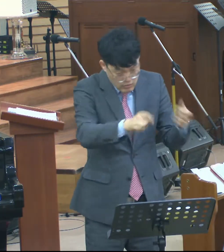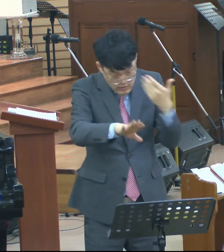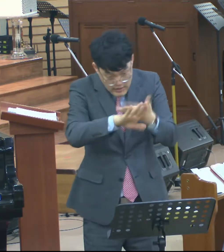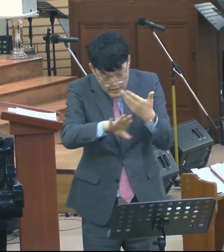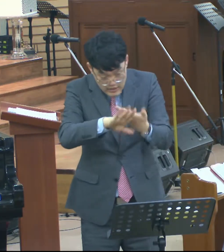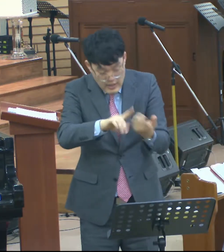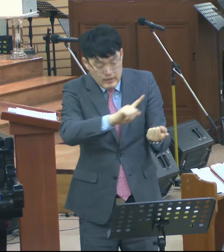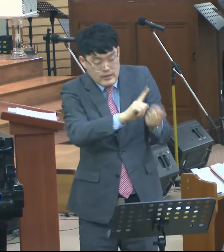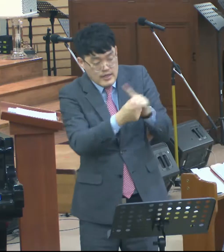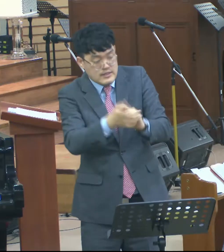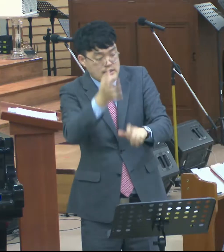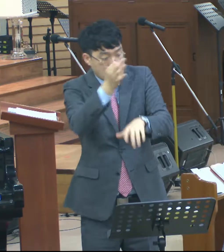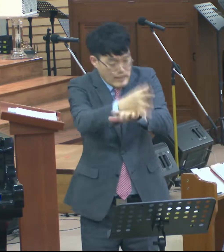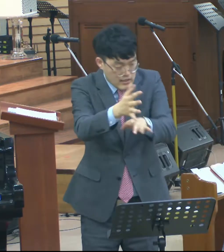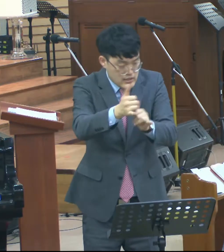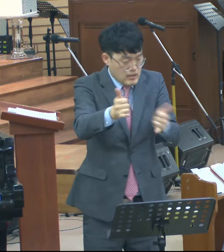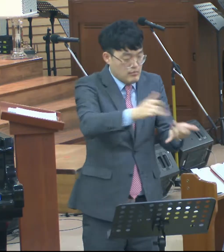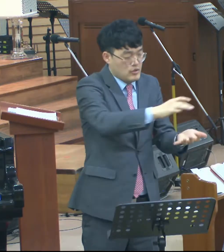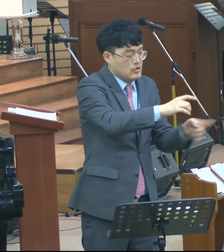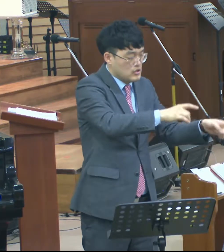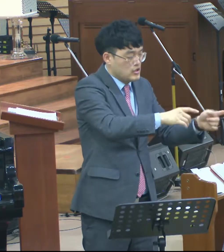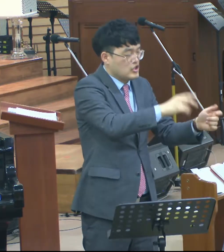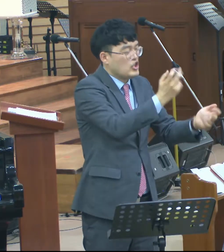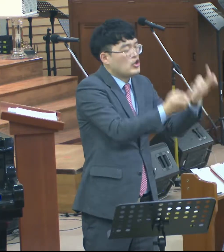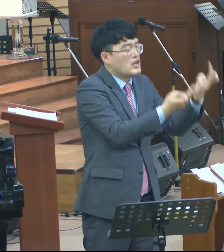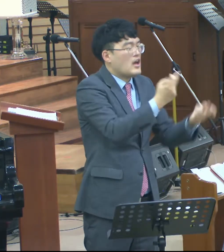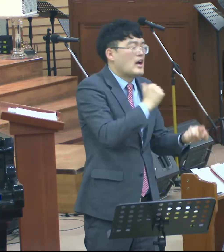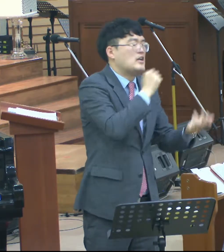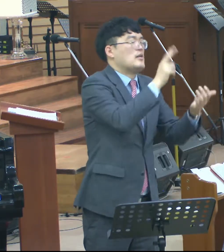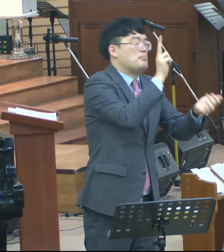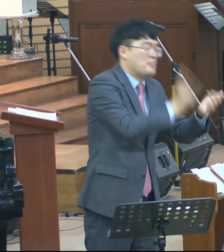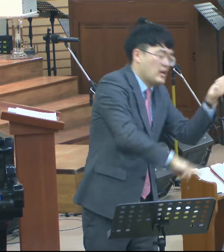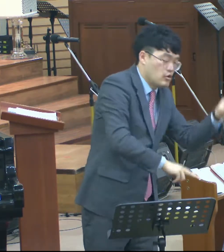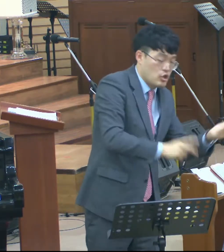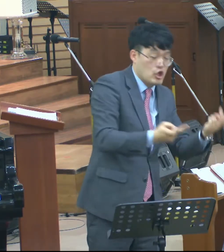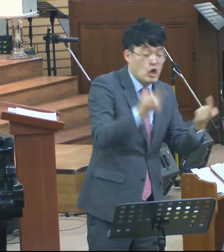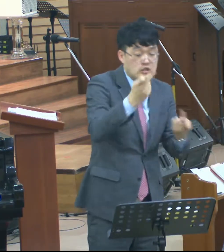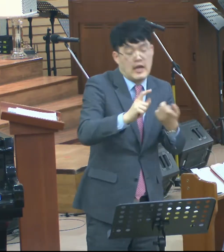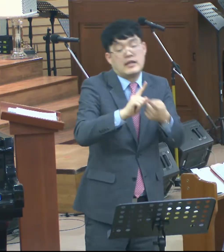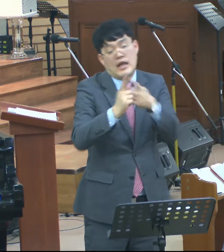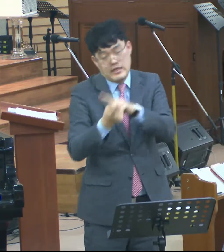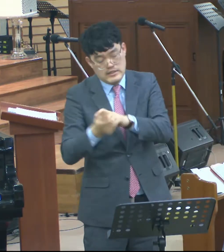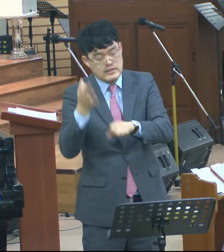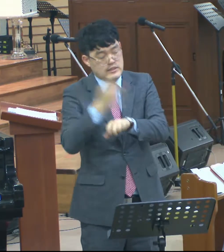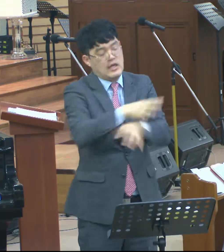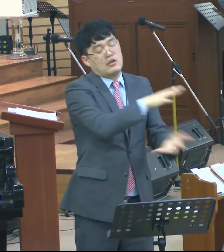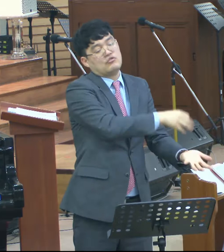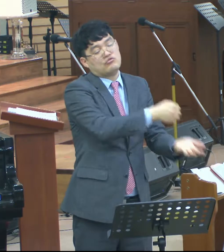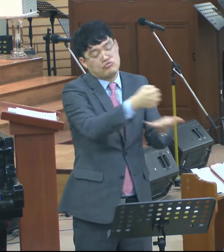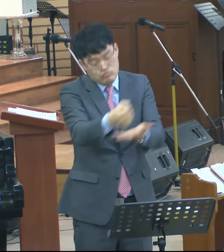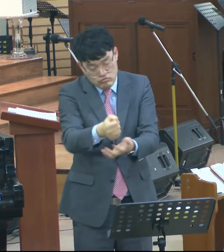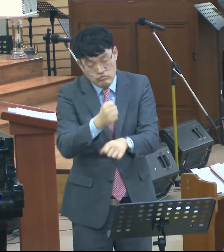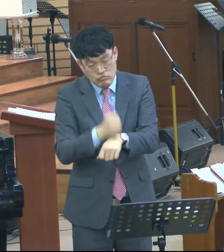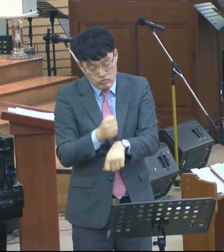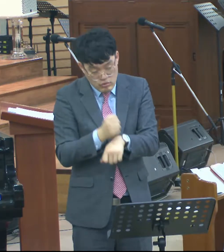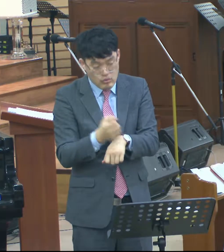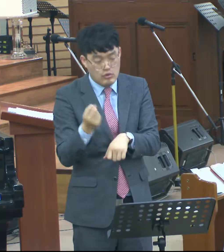그의 형제가 판 것을 물을 것이요. 그러나 자기가 물을 힘이 없으면 그 판 것이 희년이